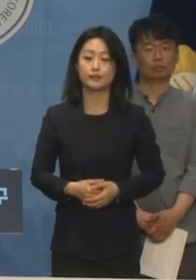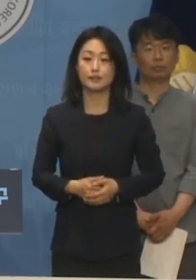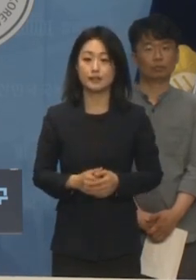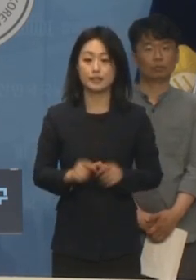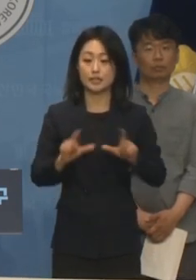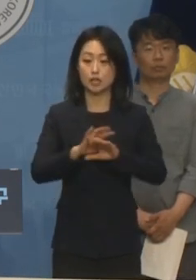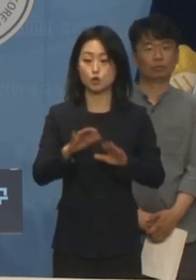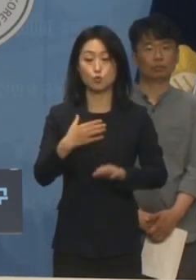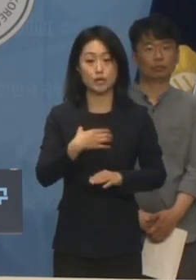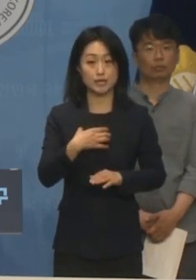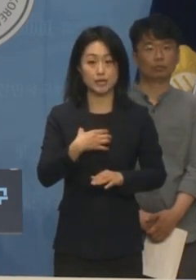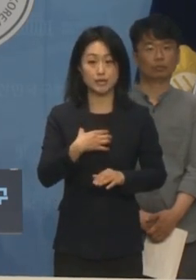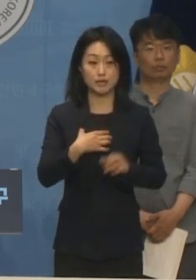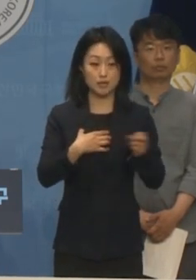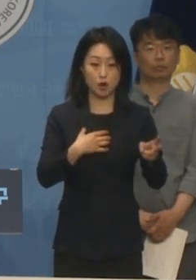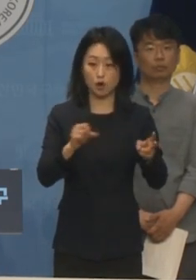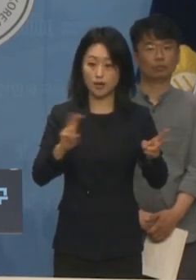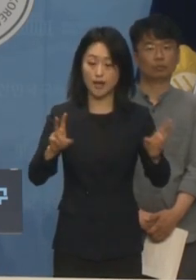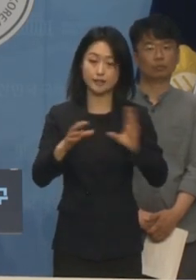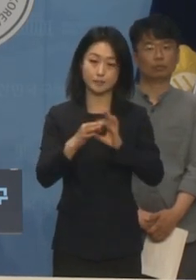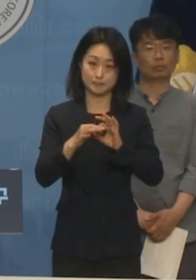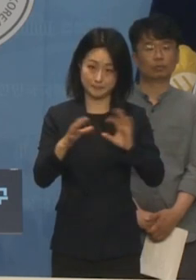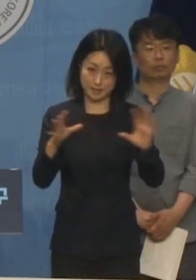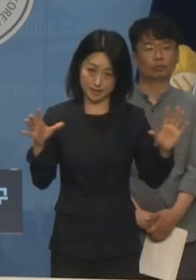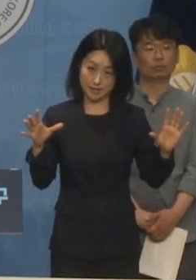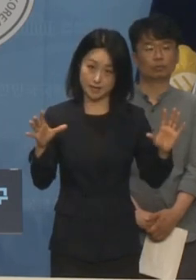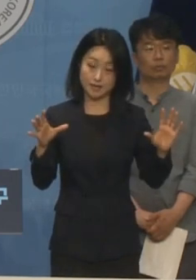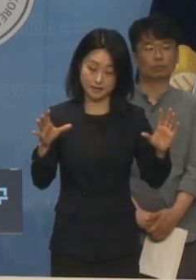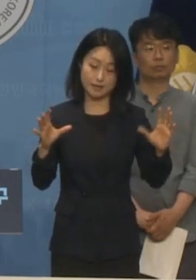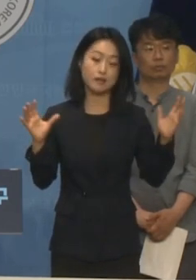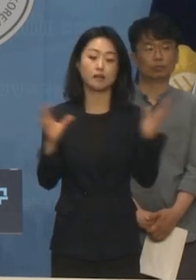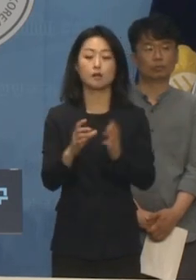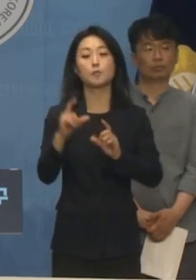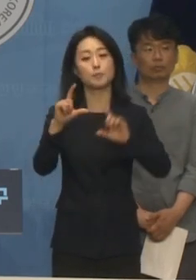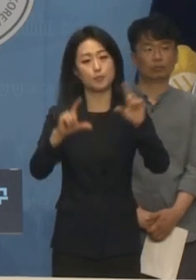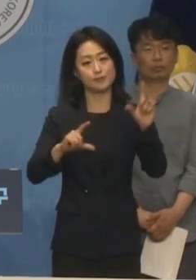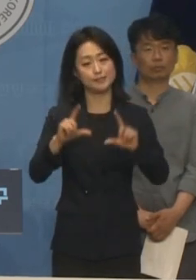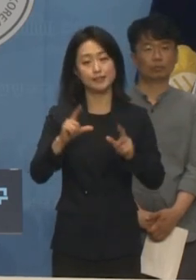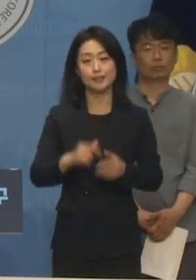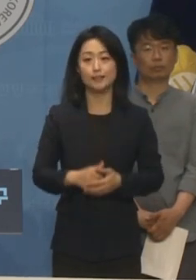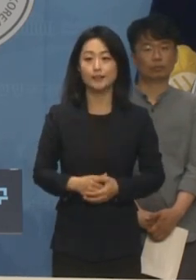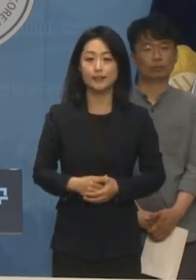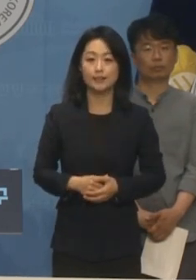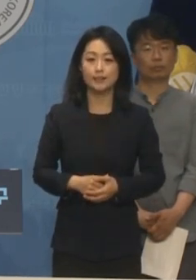기후위기 문제는 여야가 없다는 것을 보여주는 상징적인 장면이었습니다.